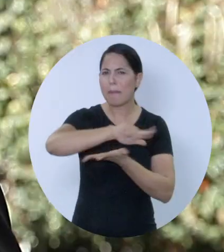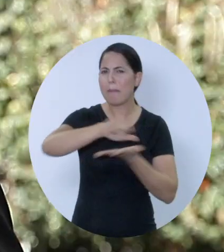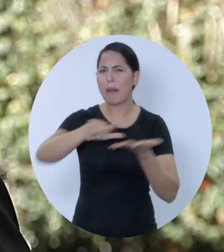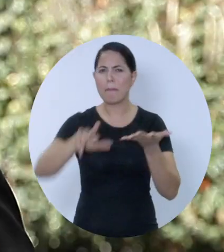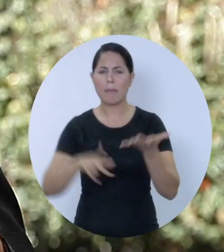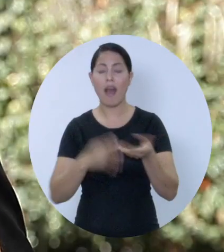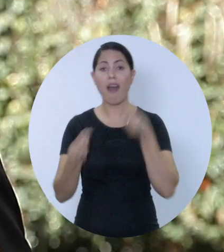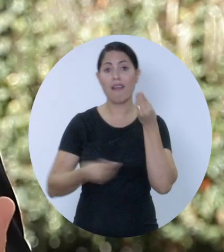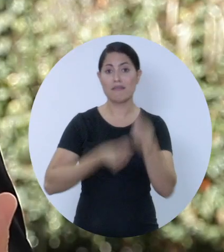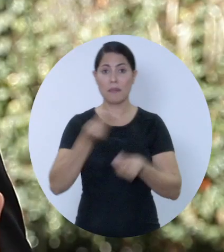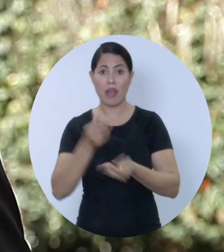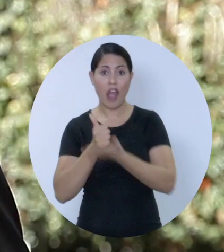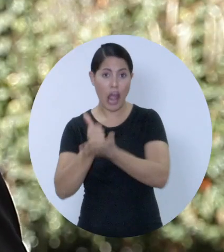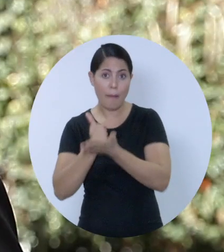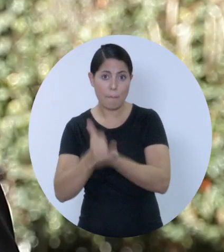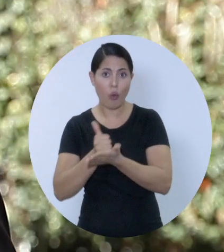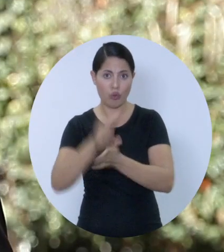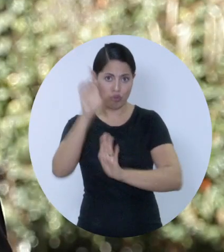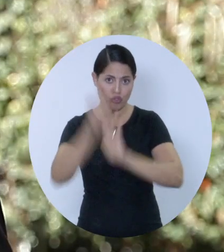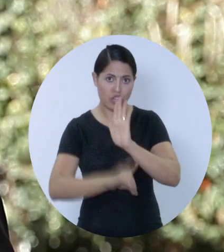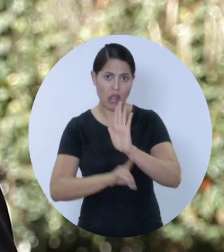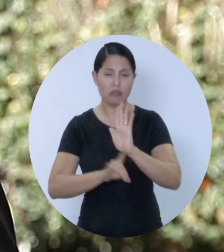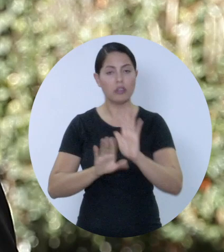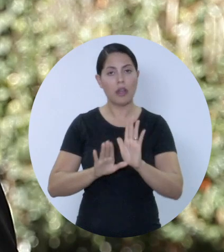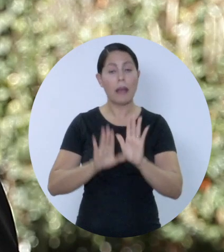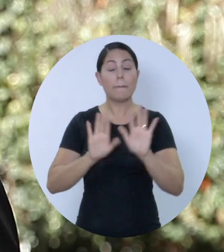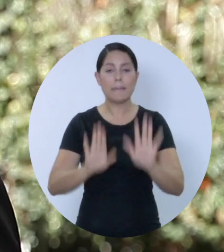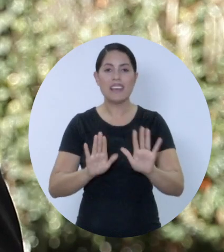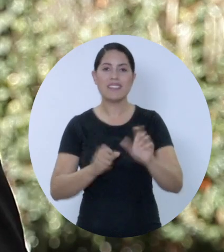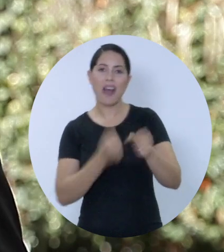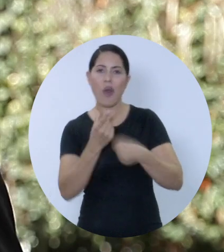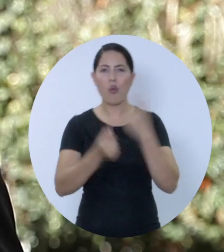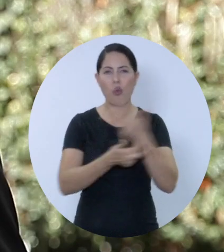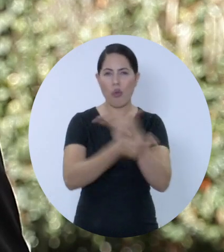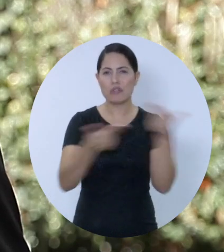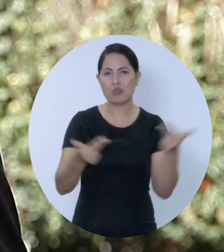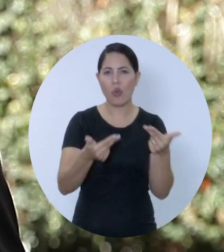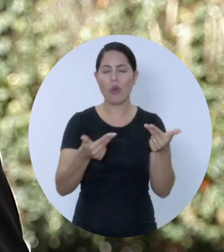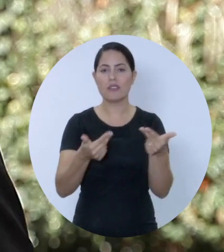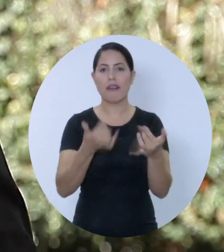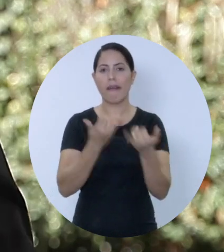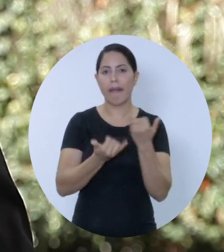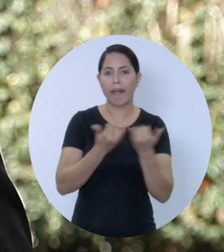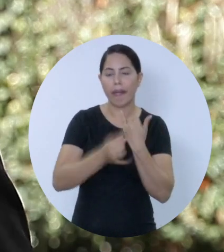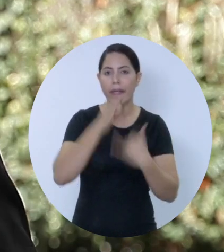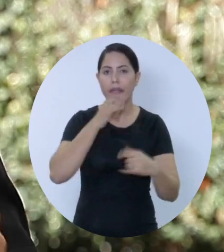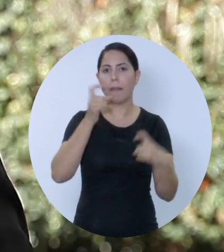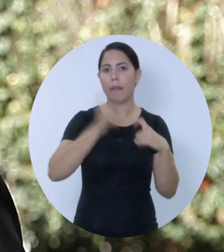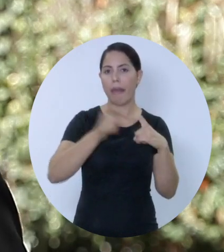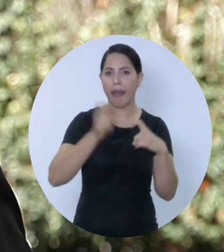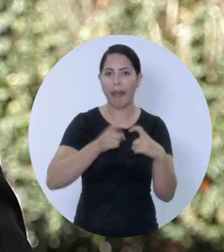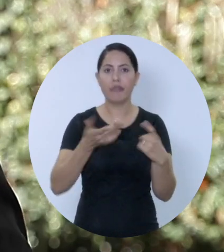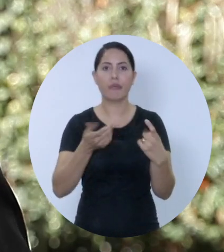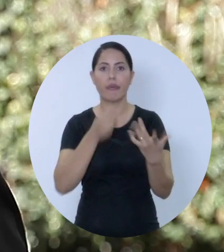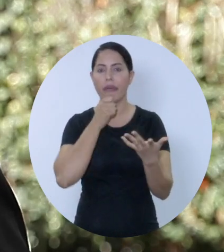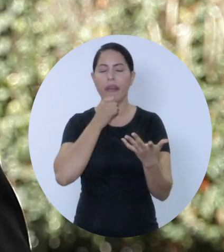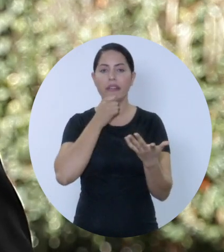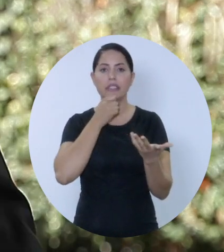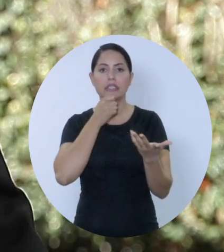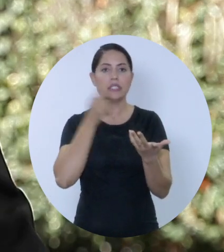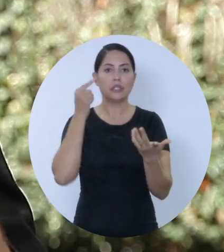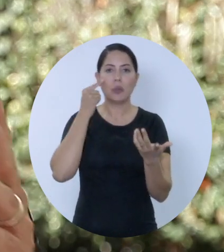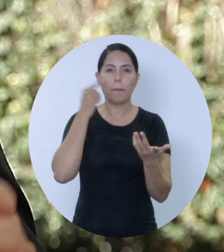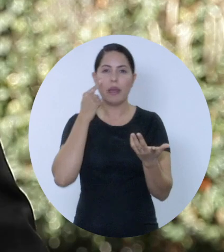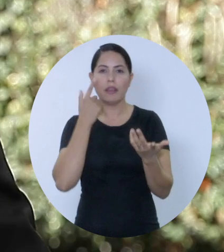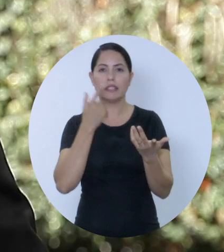vem no sentido de favorecer a implementação desses direitos, mas tem muita coisa que ainda no modelo médico ultrapassado,